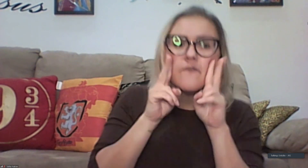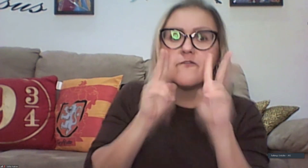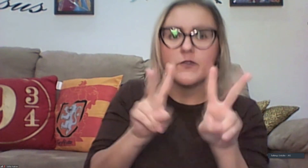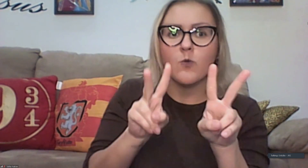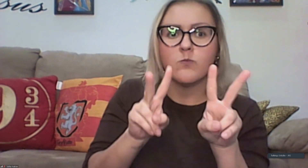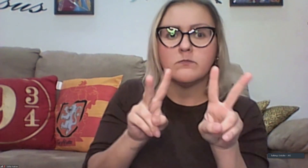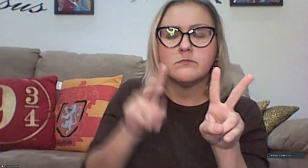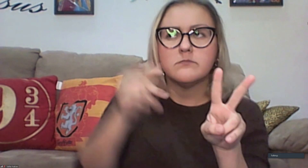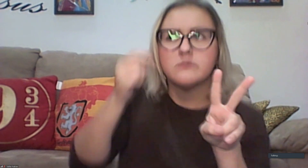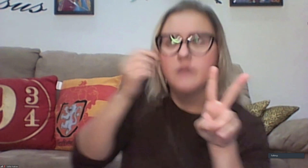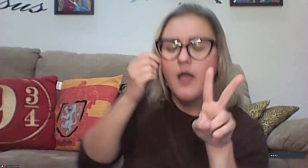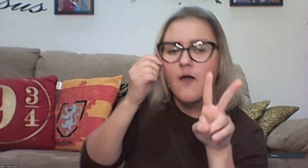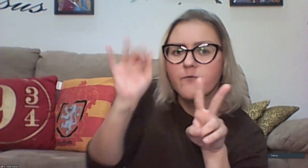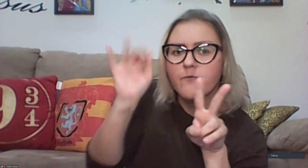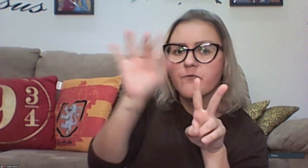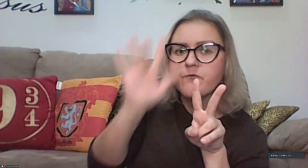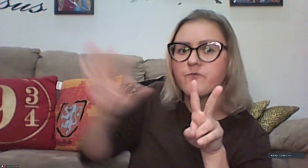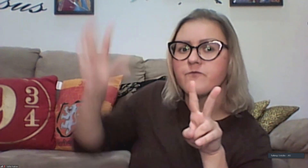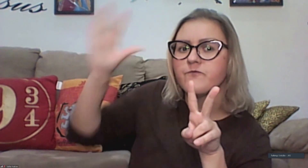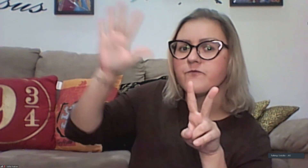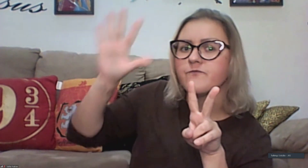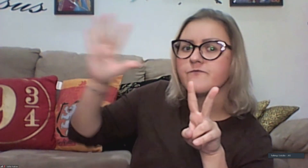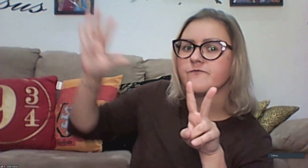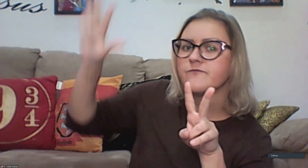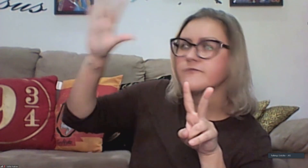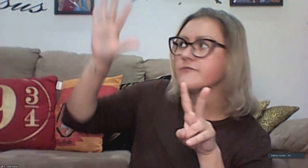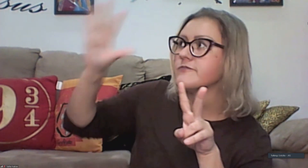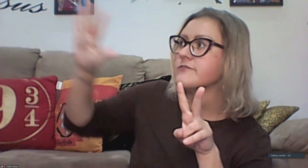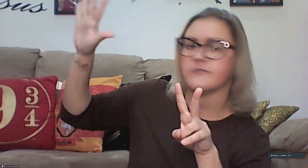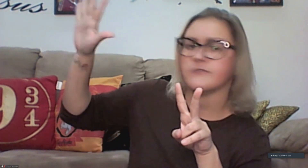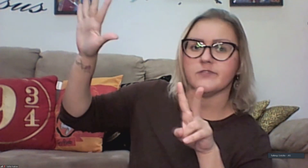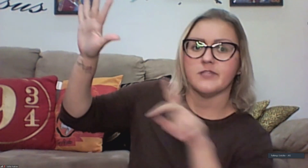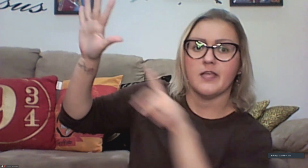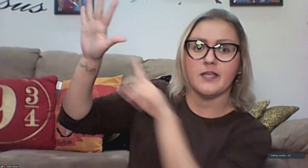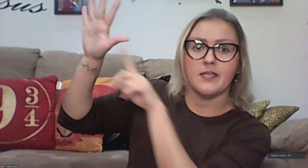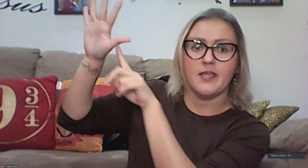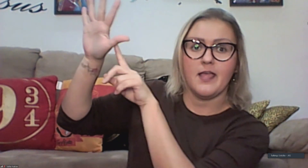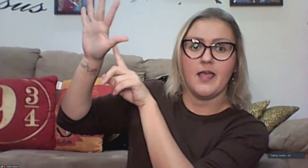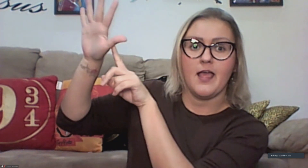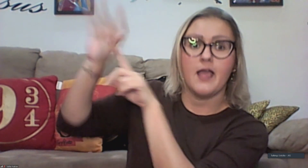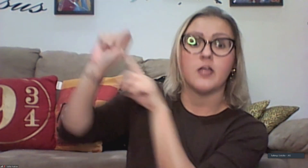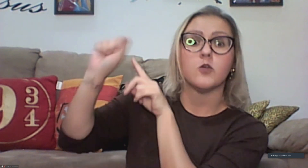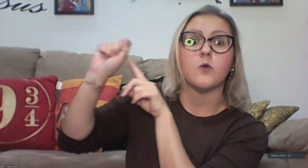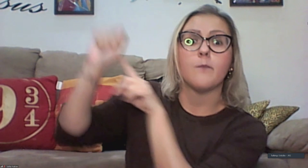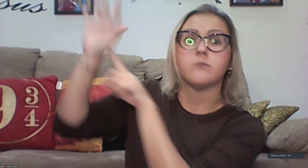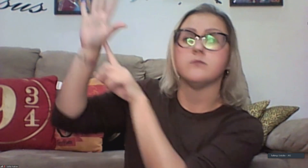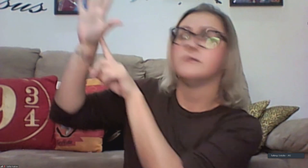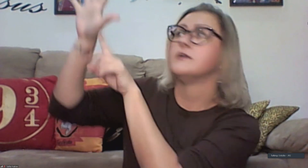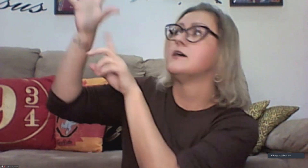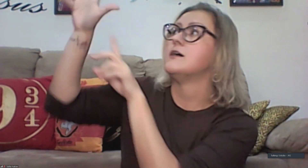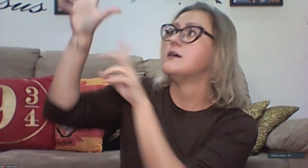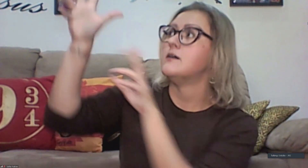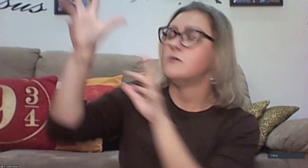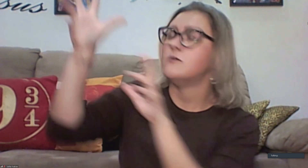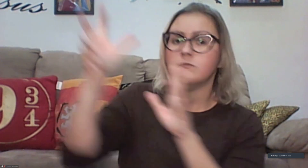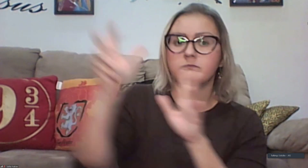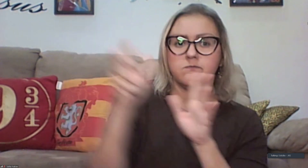ouvinte percebe sim também pela audição. Mas no caso do surdo, quando ele observa as coisas